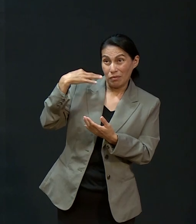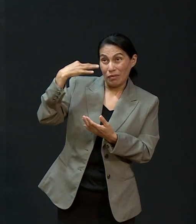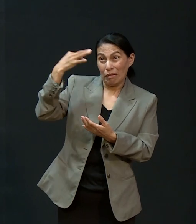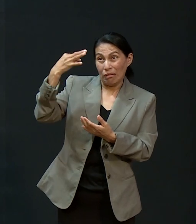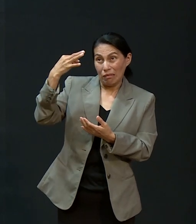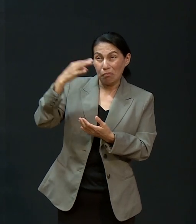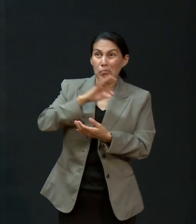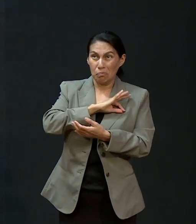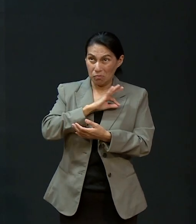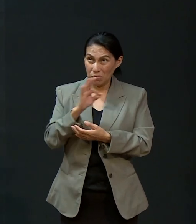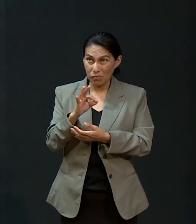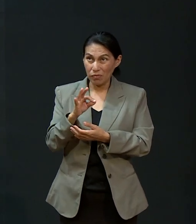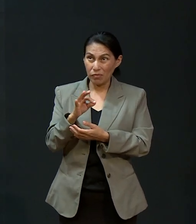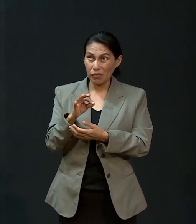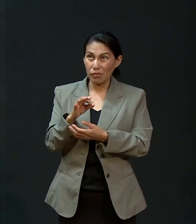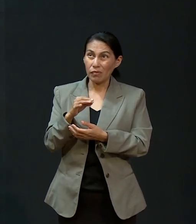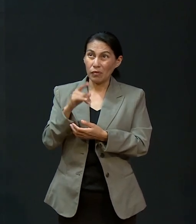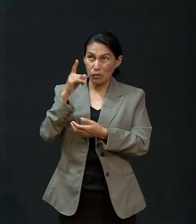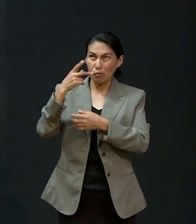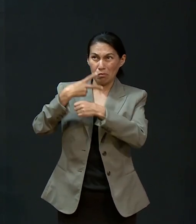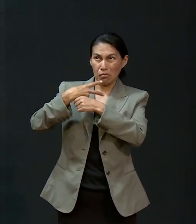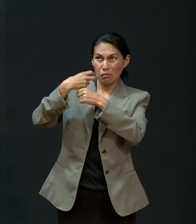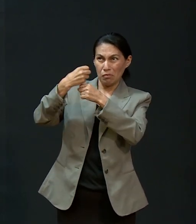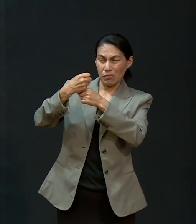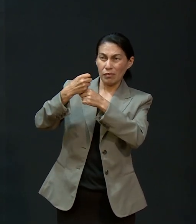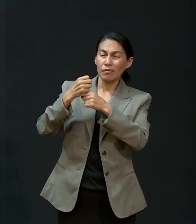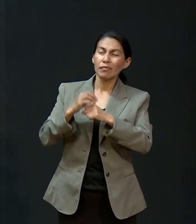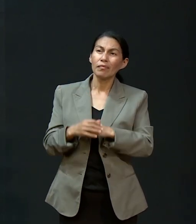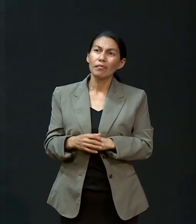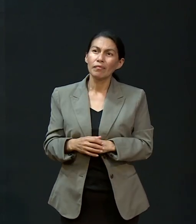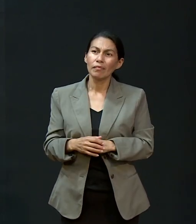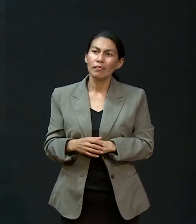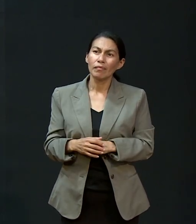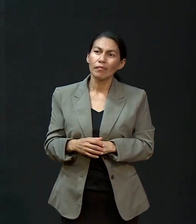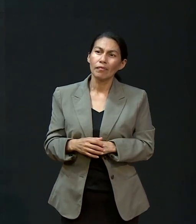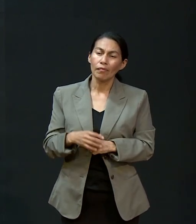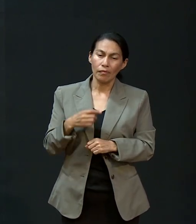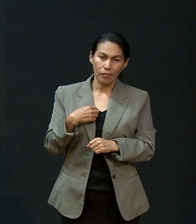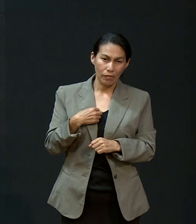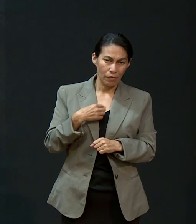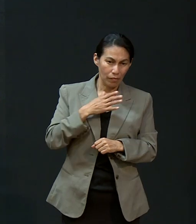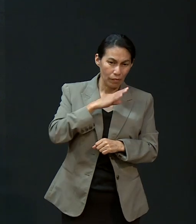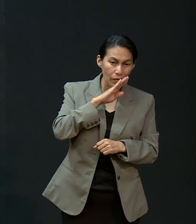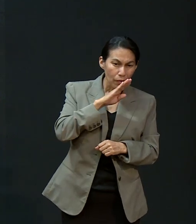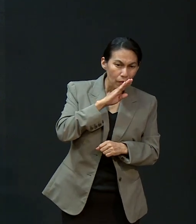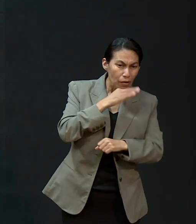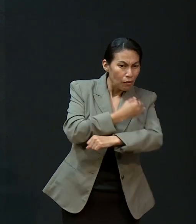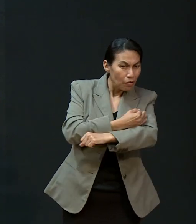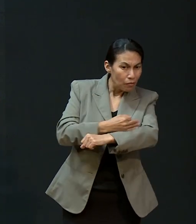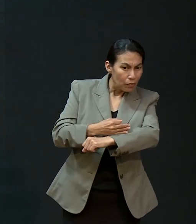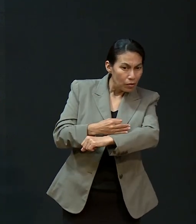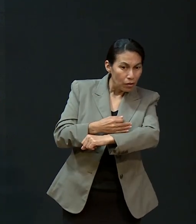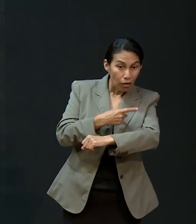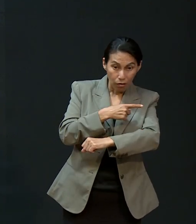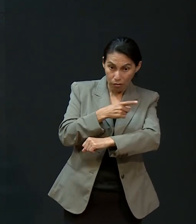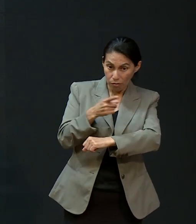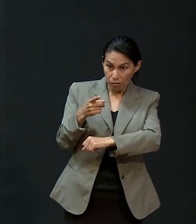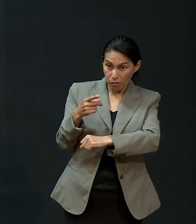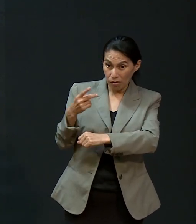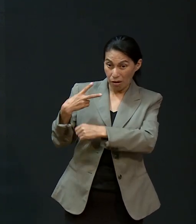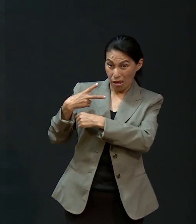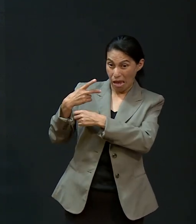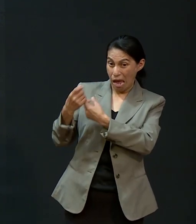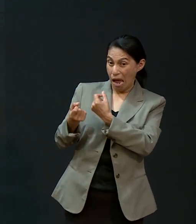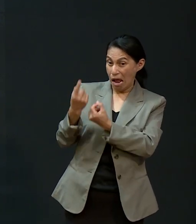si tú me estás diciendo que lo puedo realizar porque me lo estás invitando, claramente le decía a mamá y a mi familia,